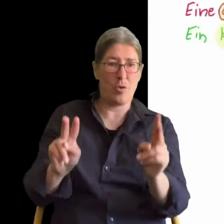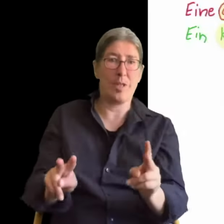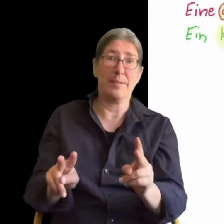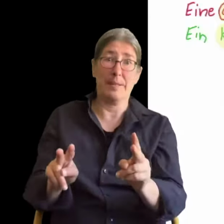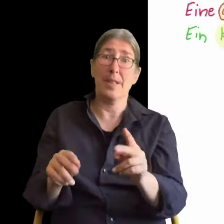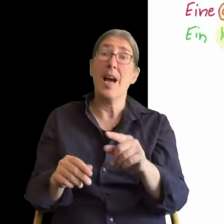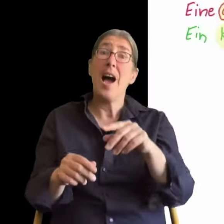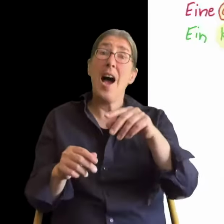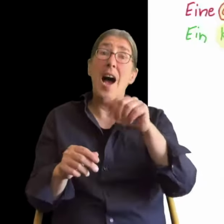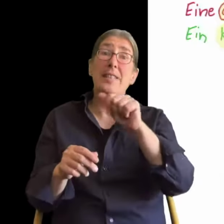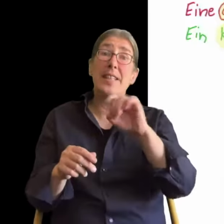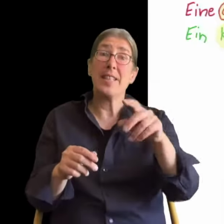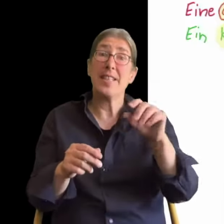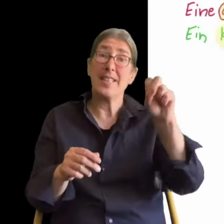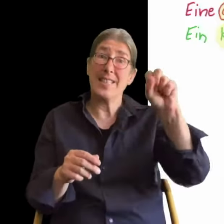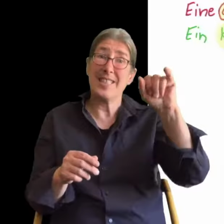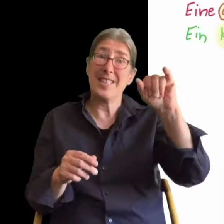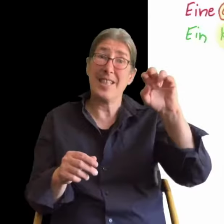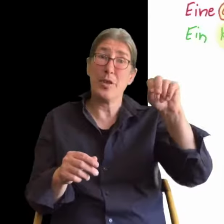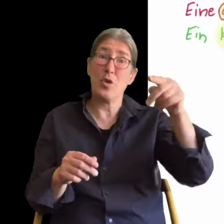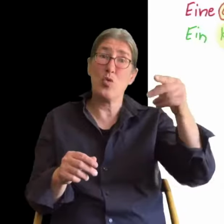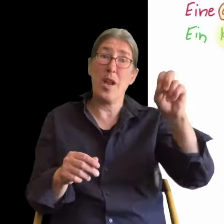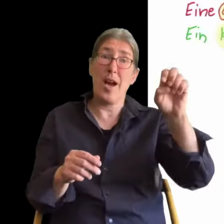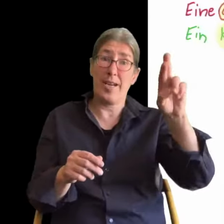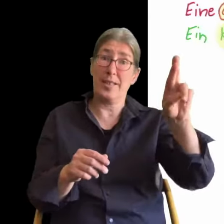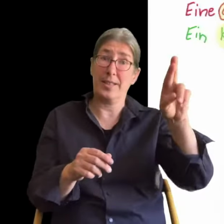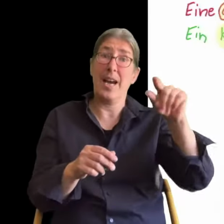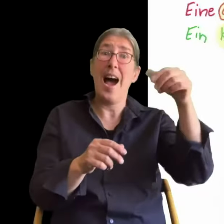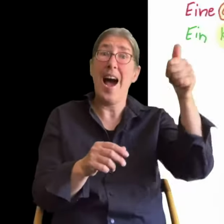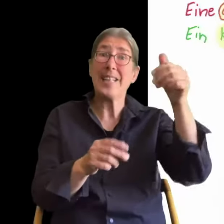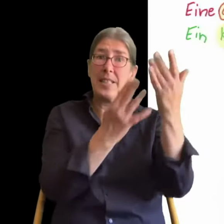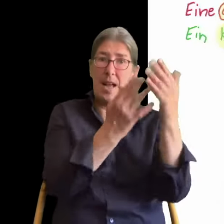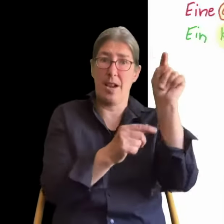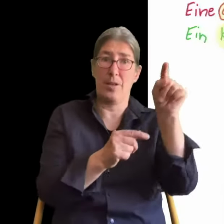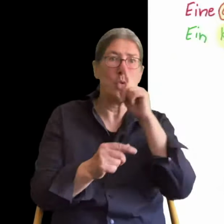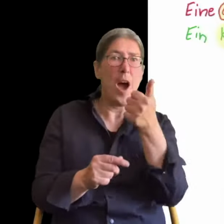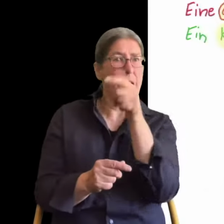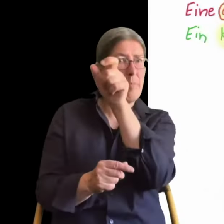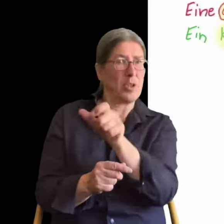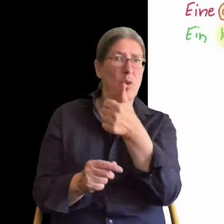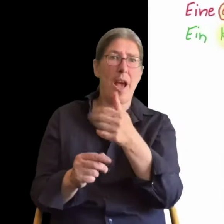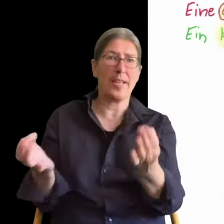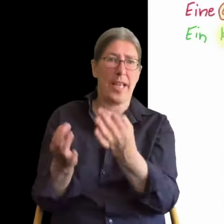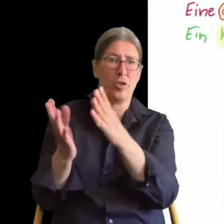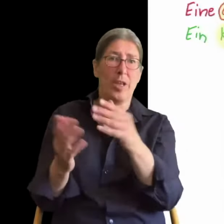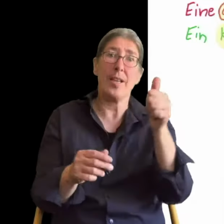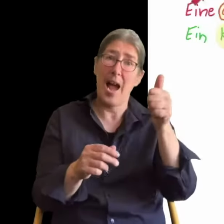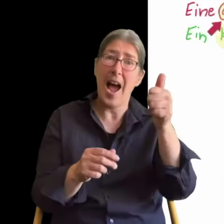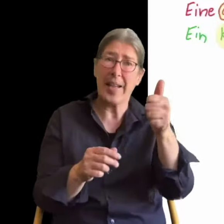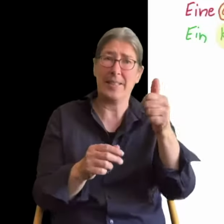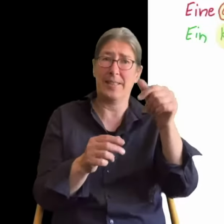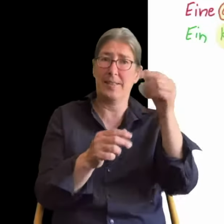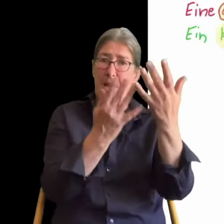Artikel im Singular, also in der Einzahl. Es geht um wirklich nur eine Person oder einen Gegenstand, Singular, Einzahl. Und hier seht ihr nochmal